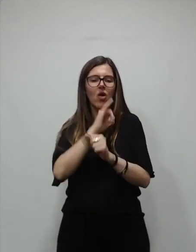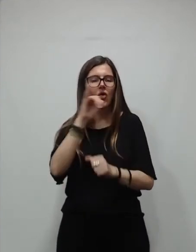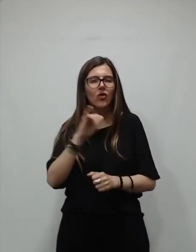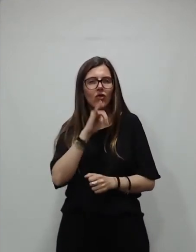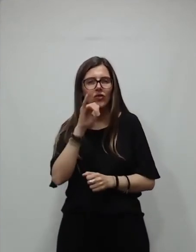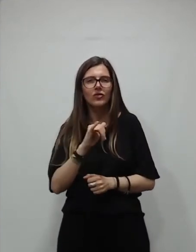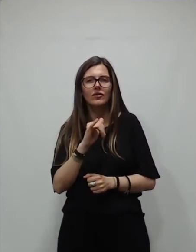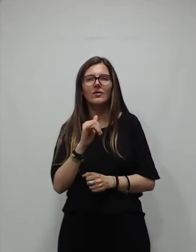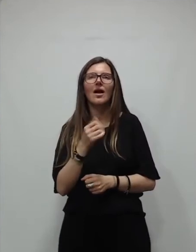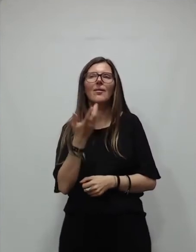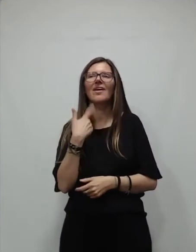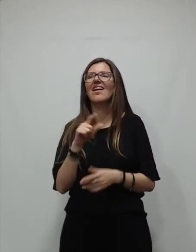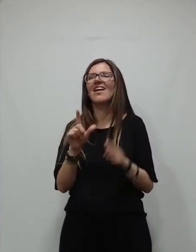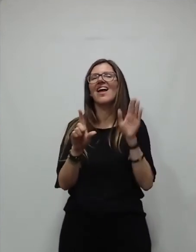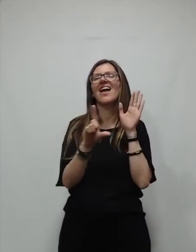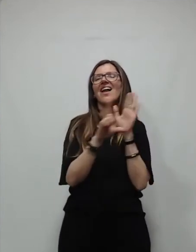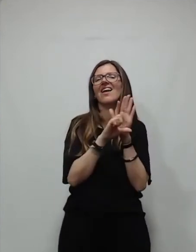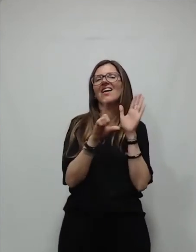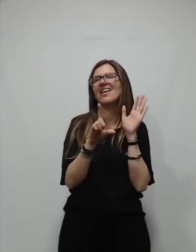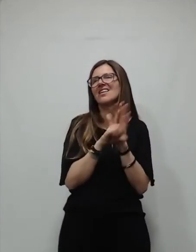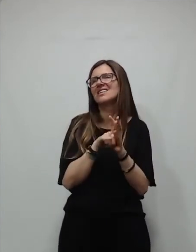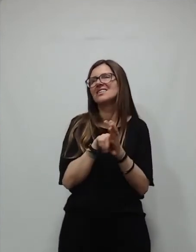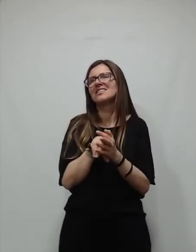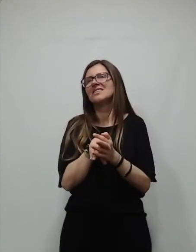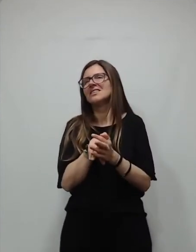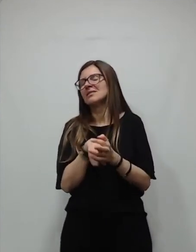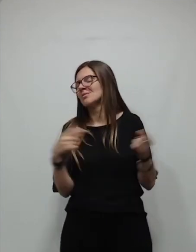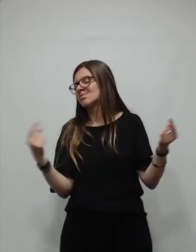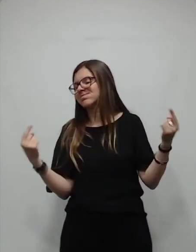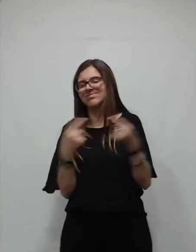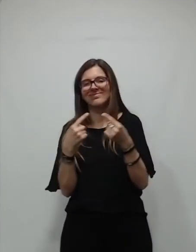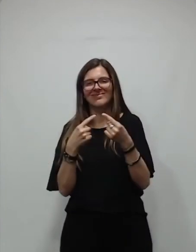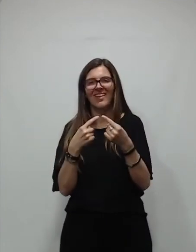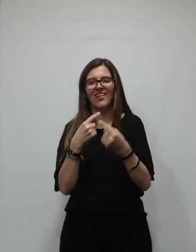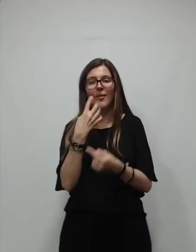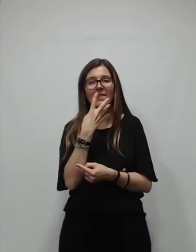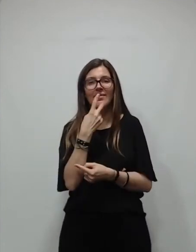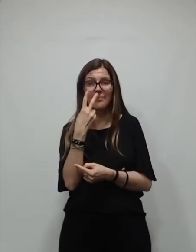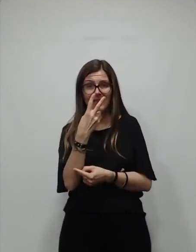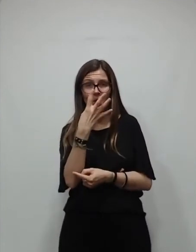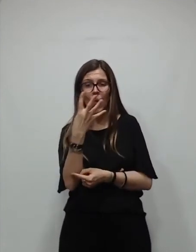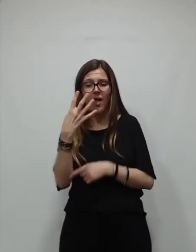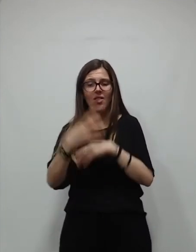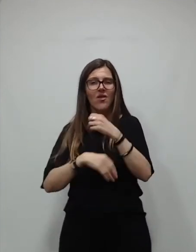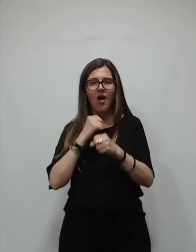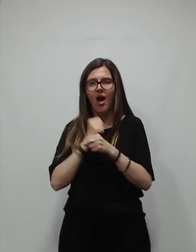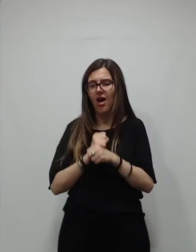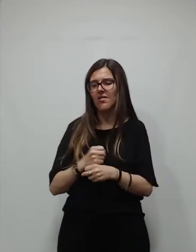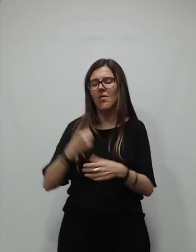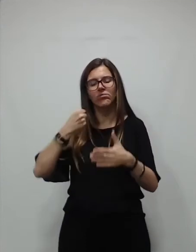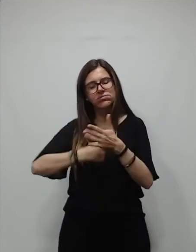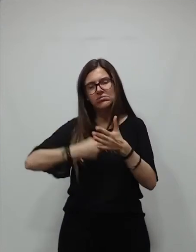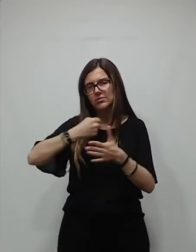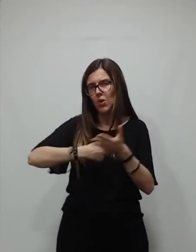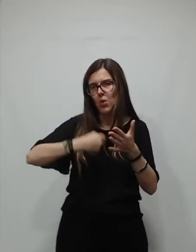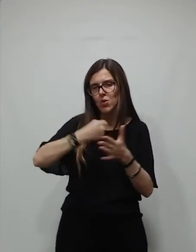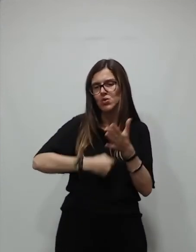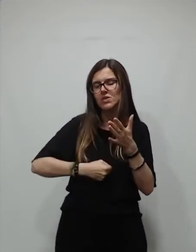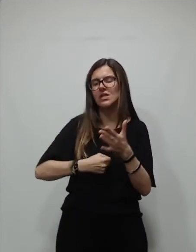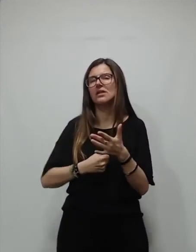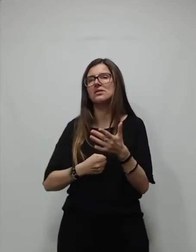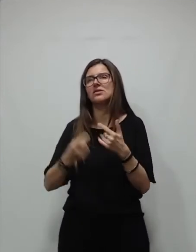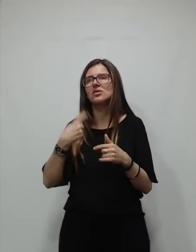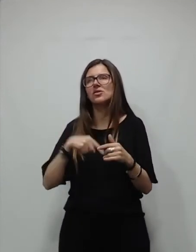las que hemos estado bregando hace 24 años. Entonces, nada de nosotros, los locos, sin